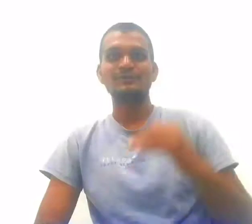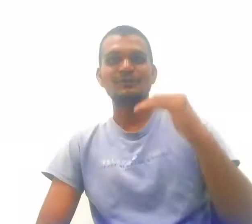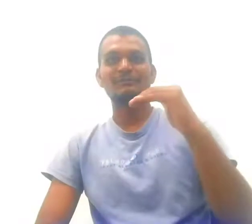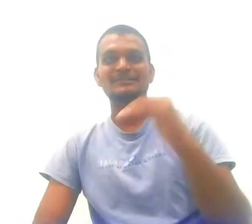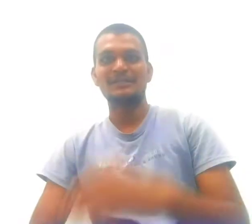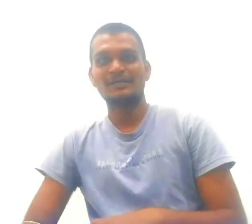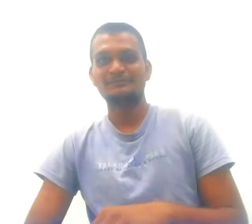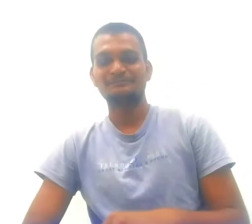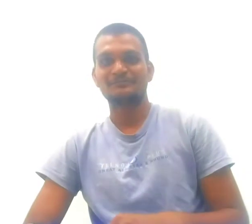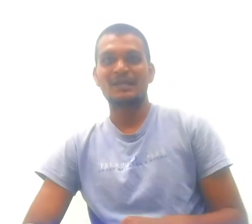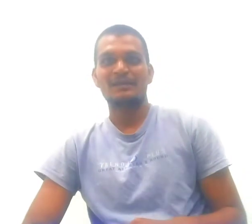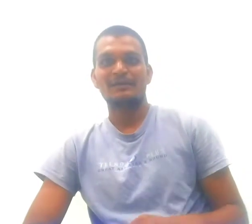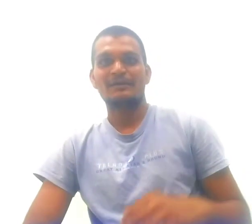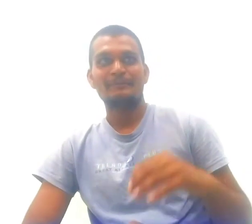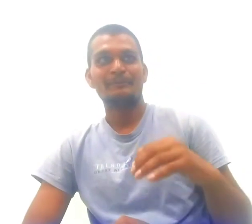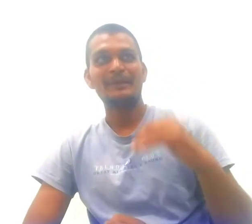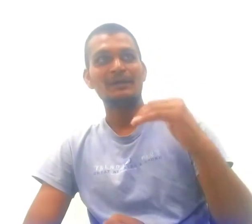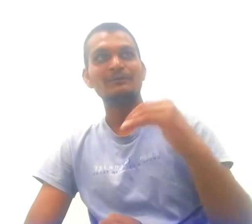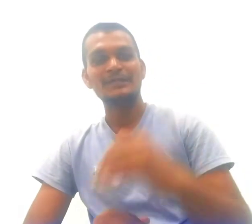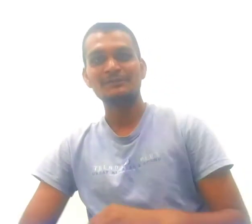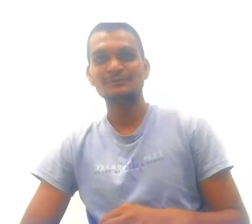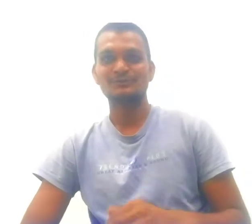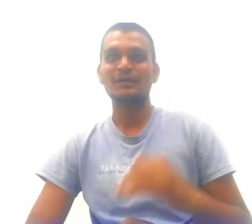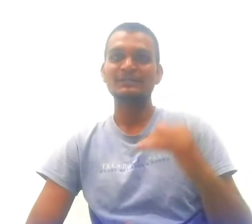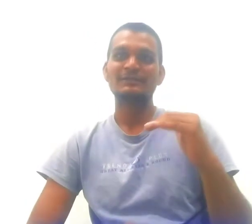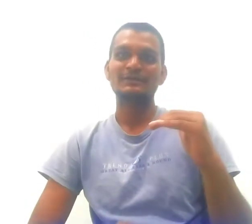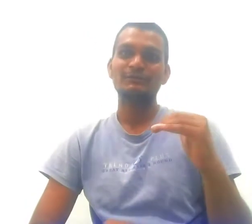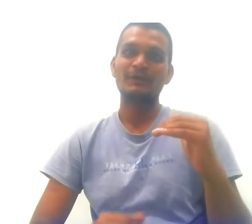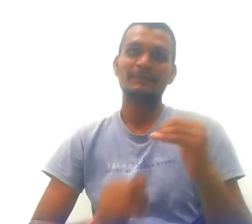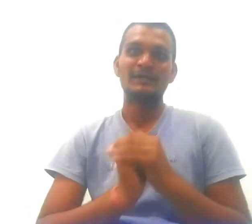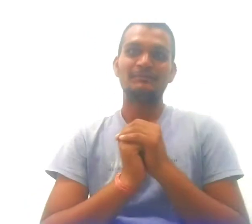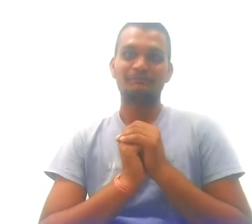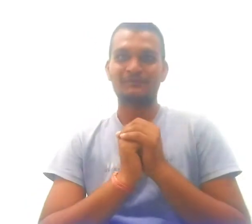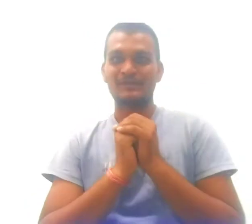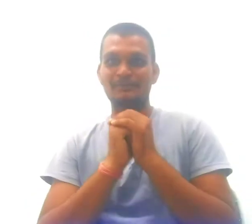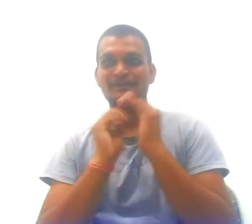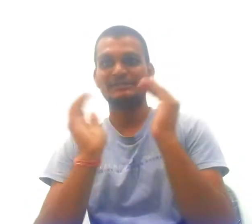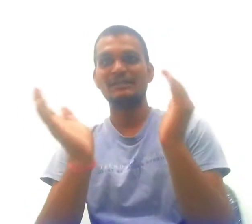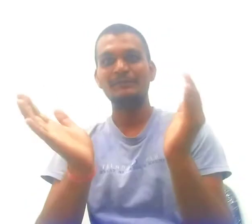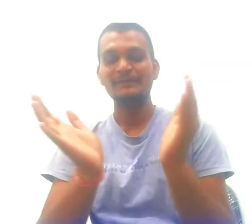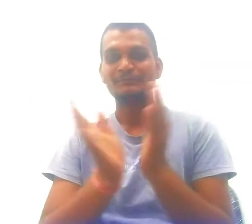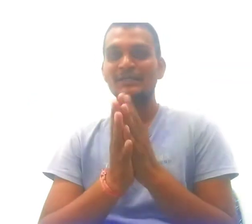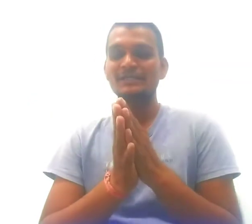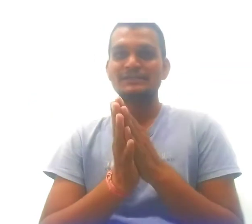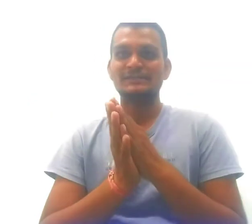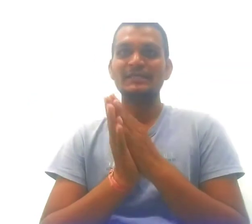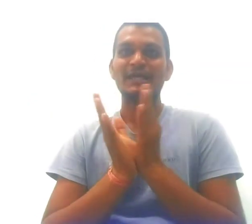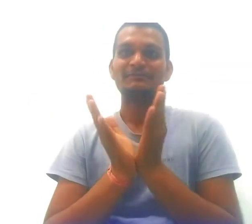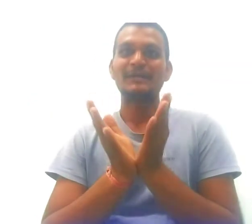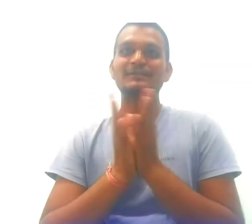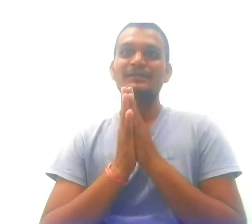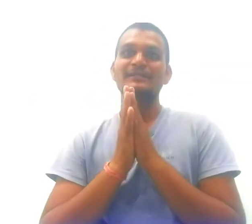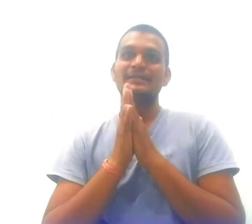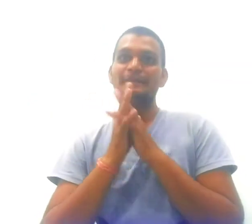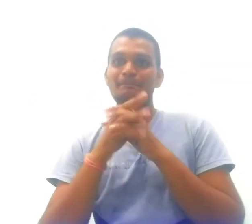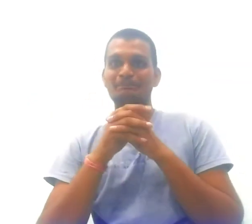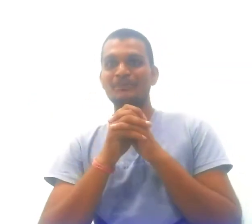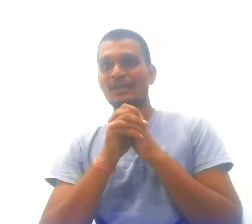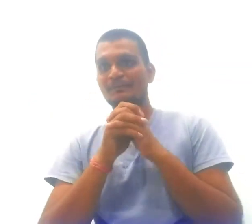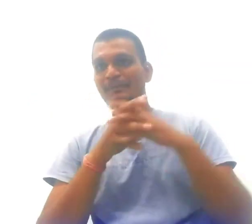दोस्तों नमस्कार, मैं राहुल जाटव स्वागत करता हूं आपका अपने चैनल में। चलिए आज बात कर लेते हैं। मैं